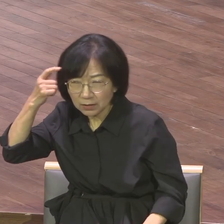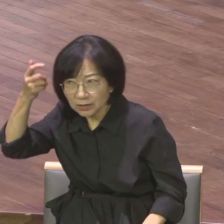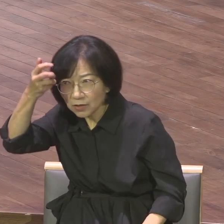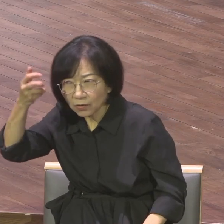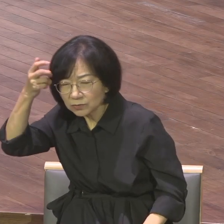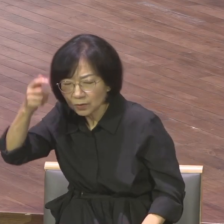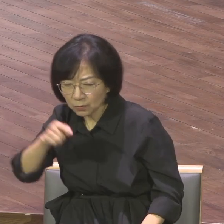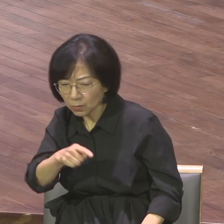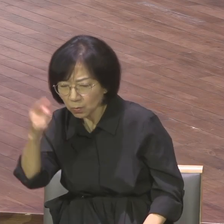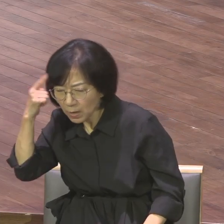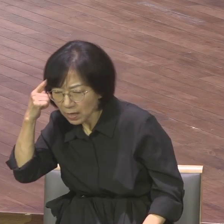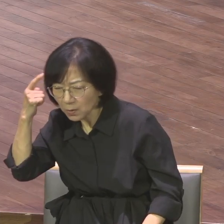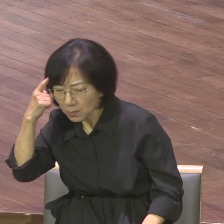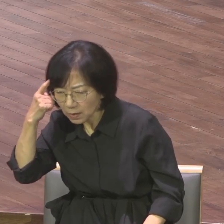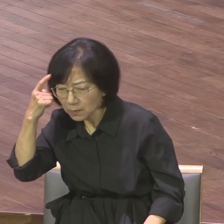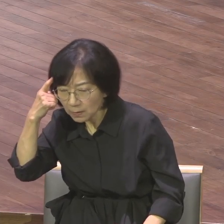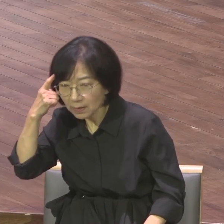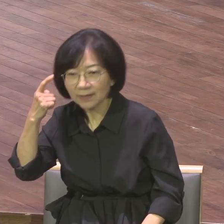해석해야 돼.